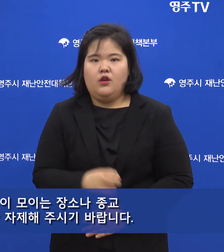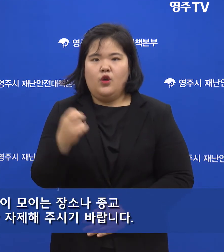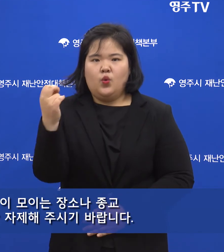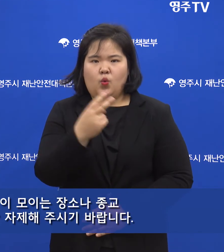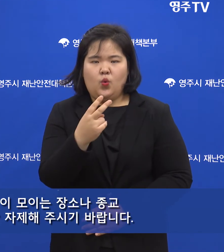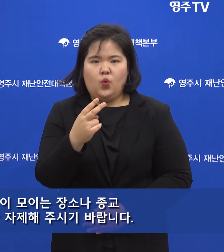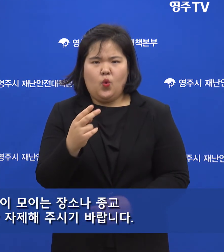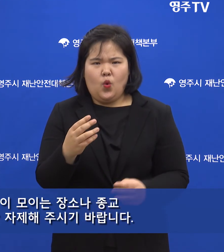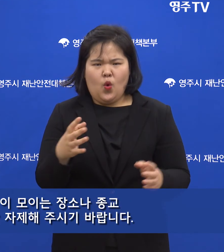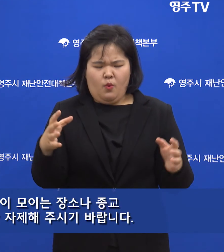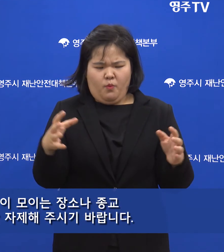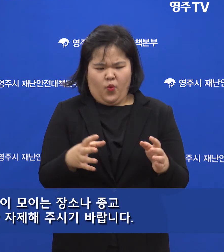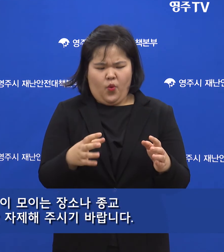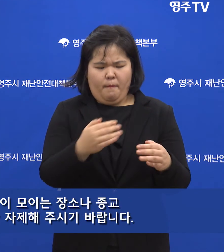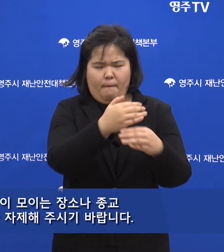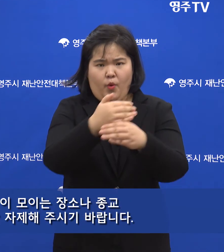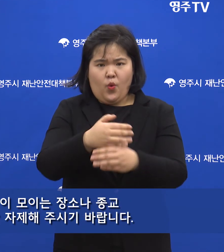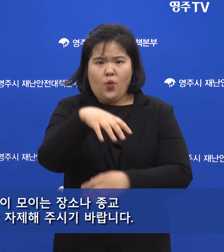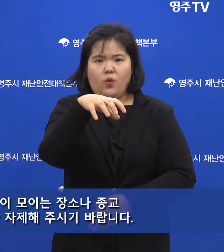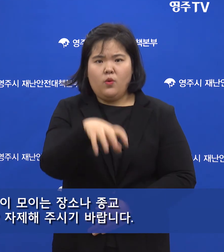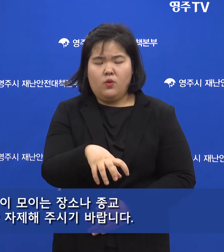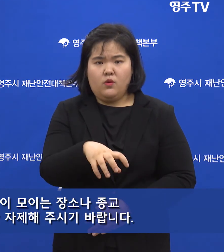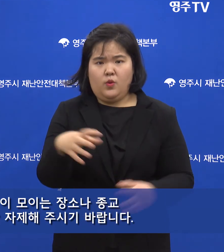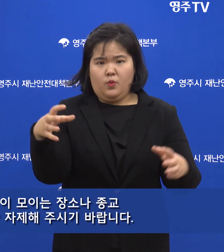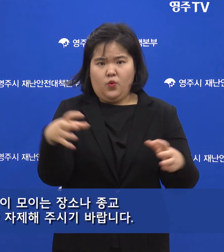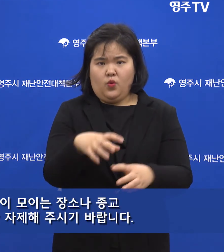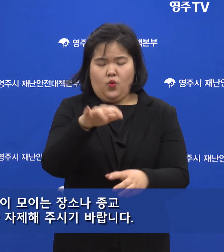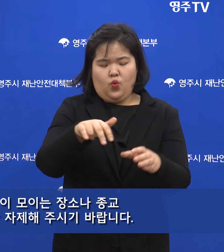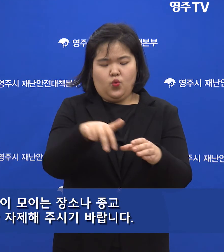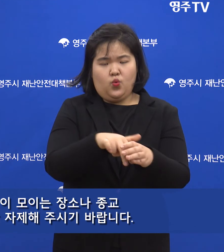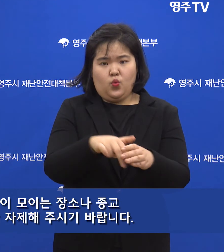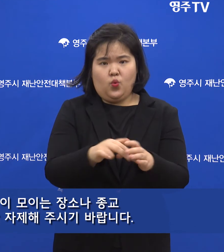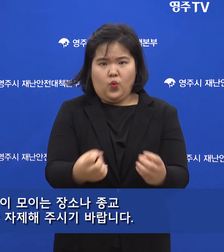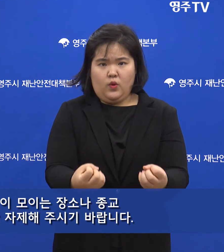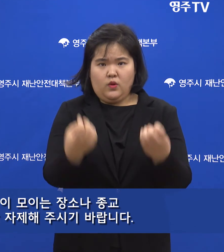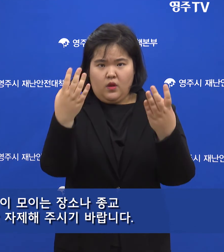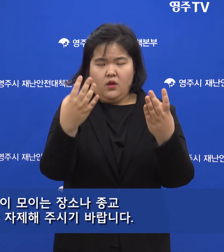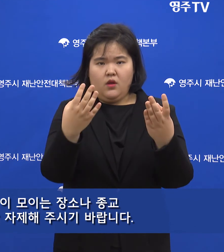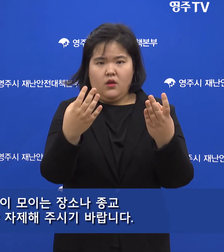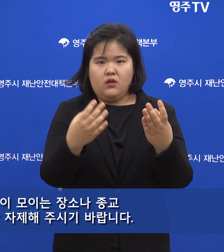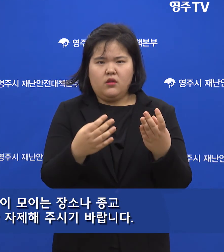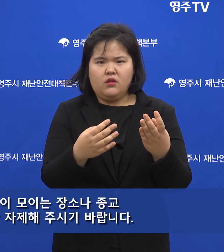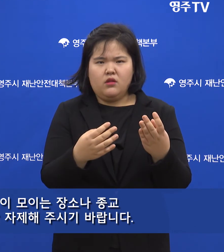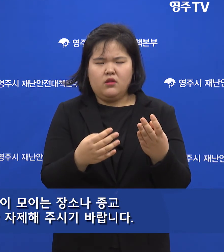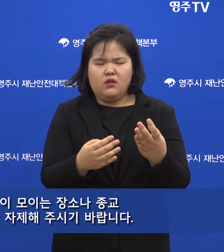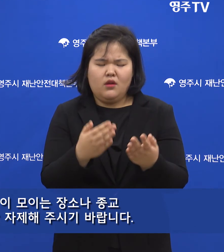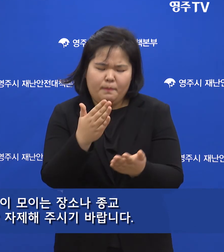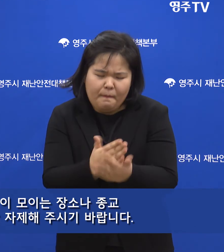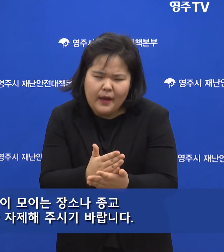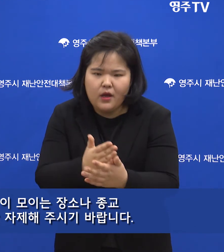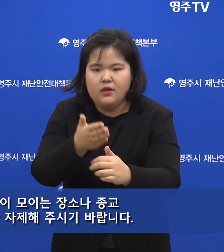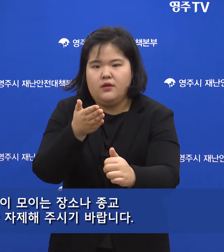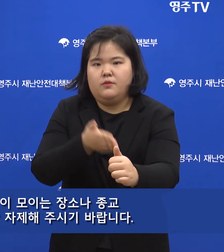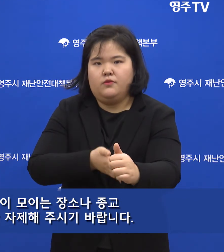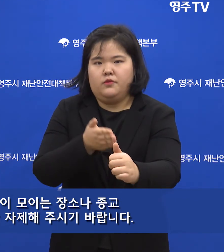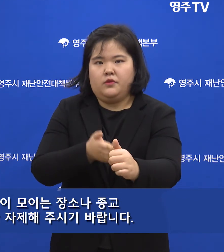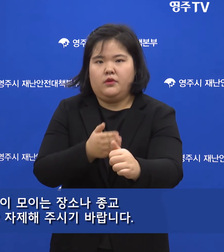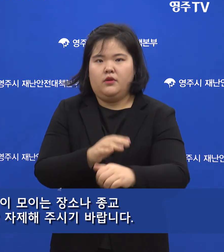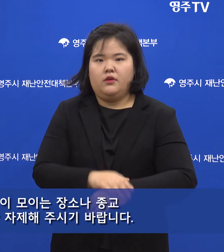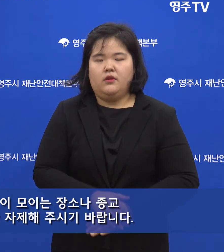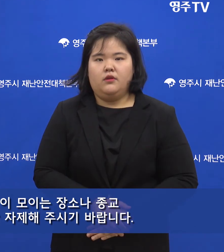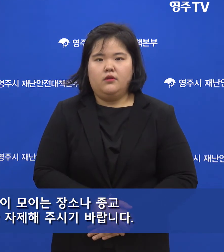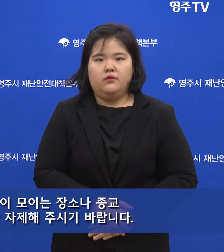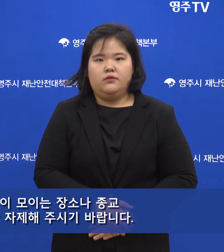닫힌 공간에서 많은 사람이 모이는 장소나 종교 행사 등에 대한 방문은 최대한 자제해 주시기 바랍니다.